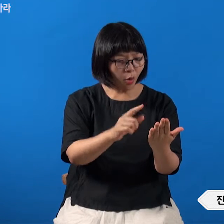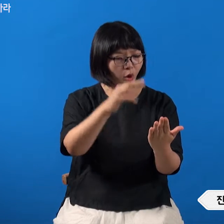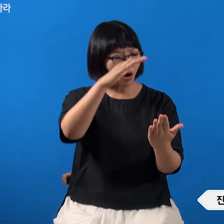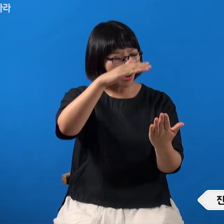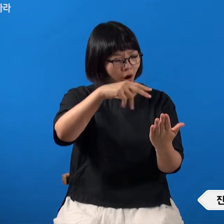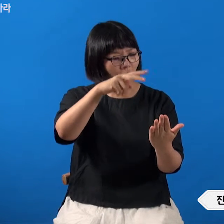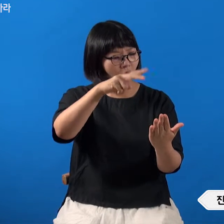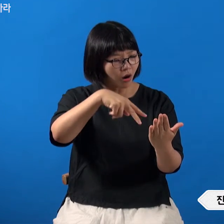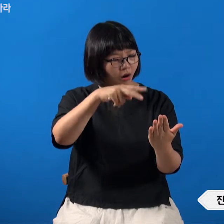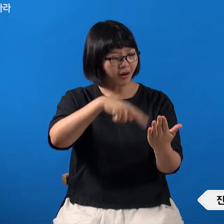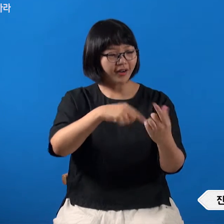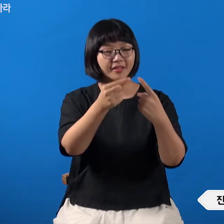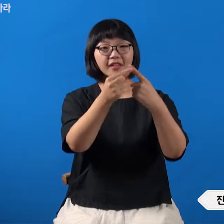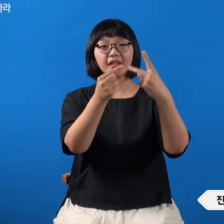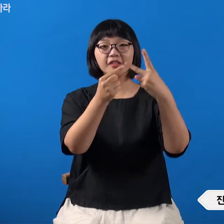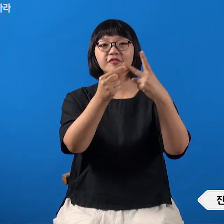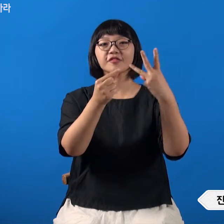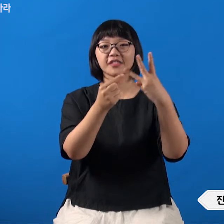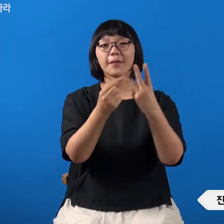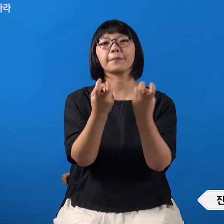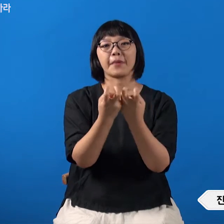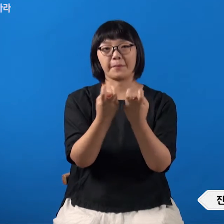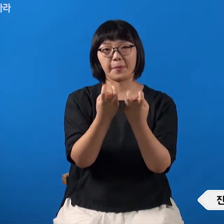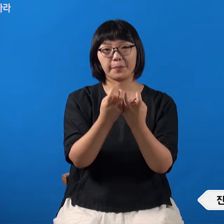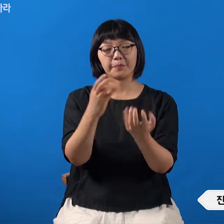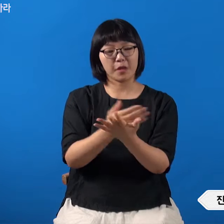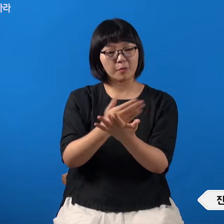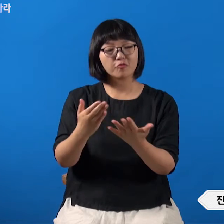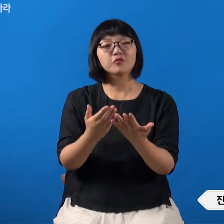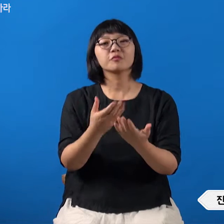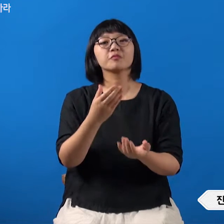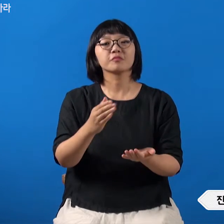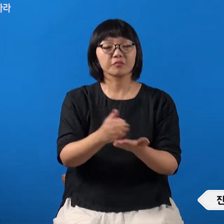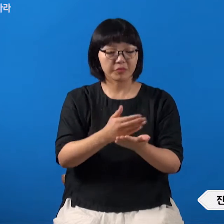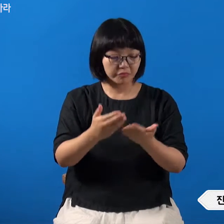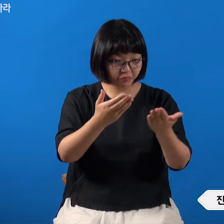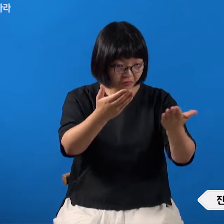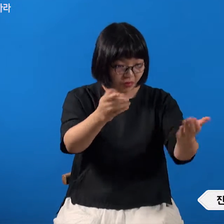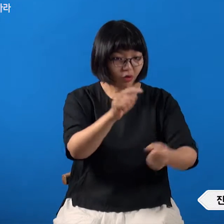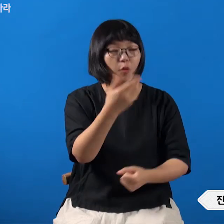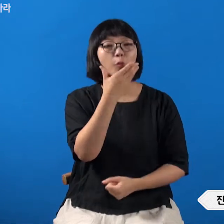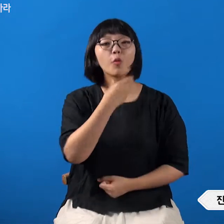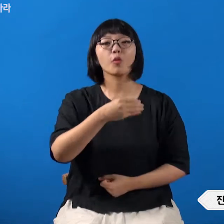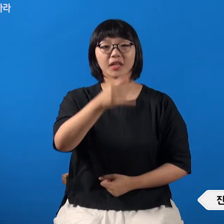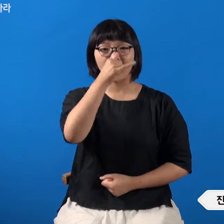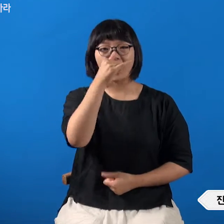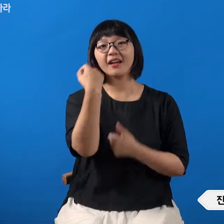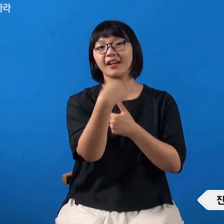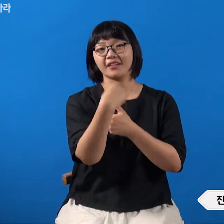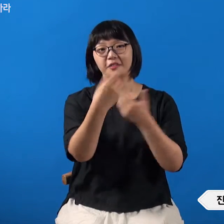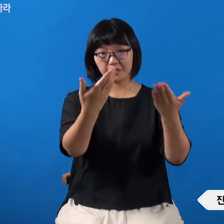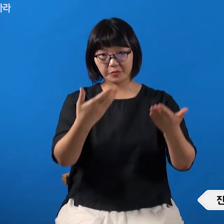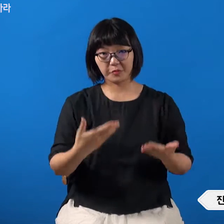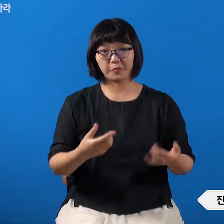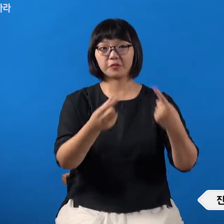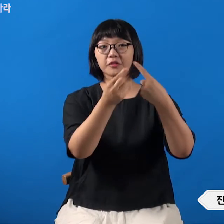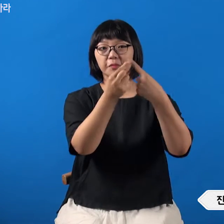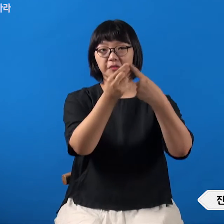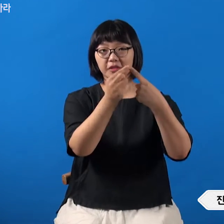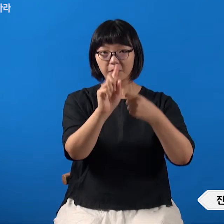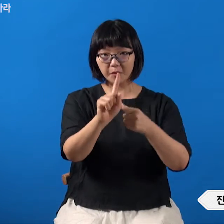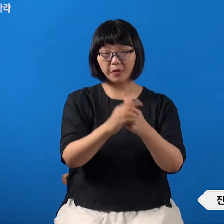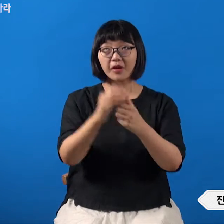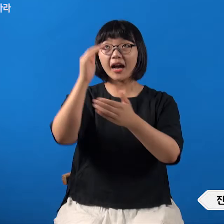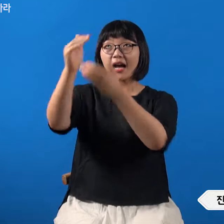원리를 통해 베푸는 삶을 향해 말씀하십니다. 첫째는 베푸는 삶에는